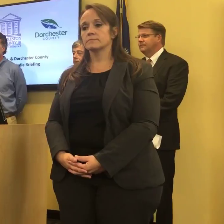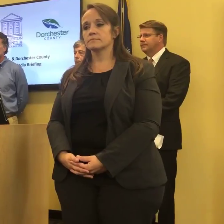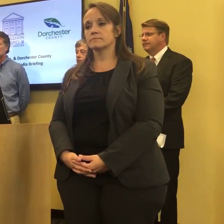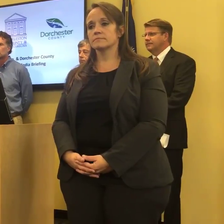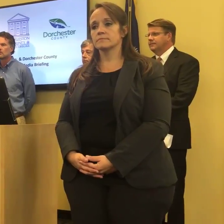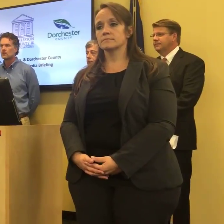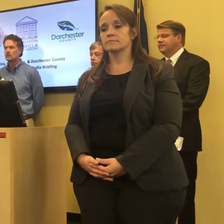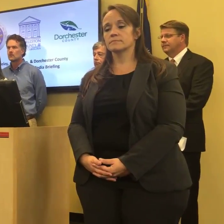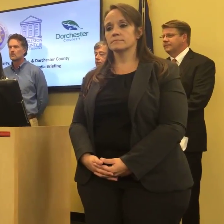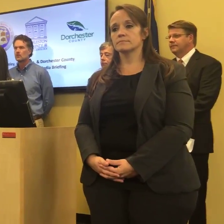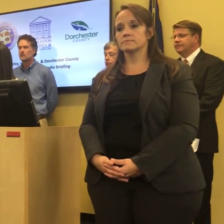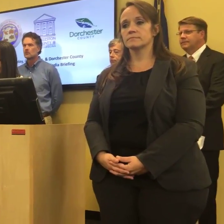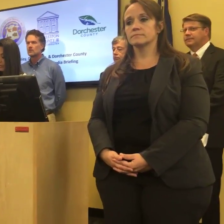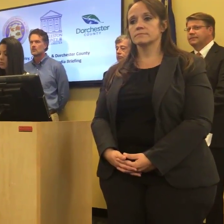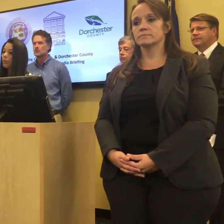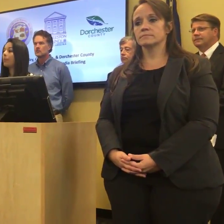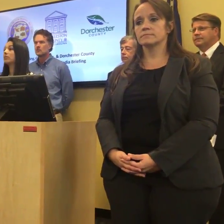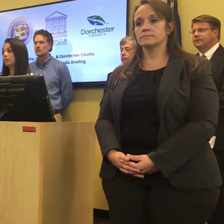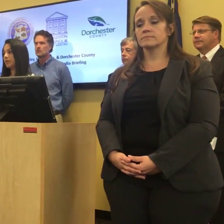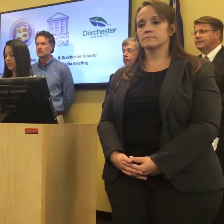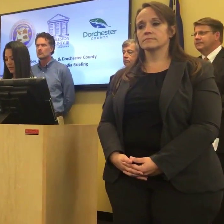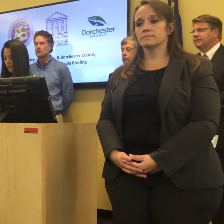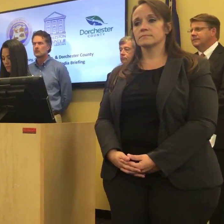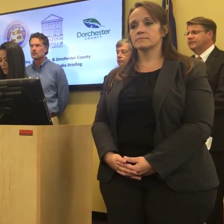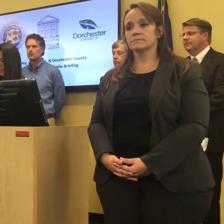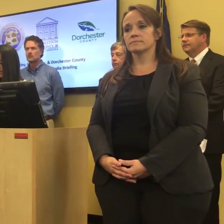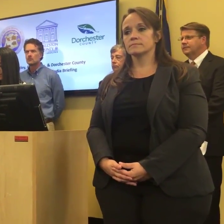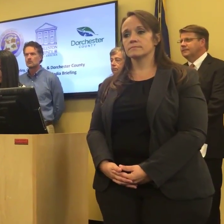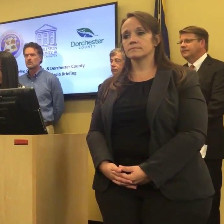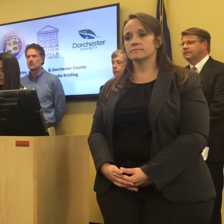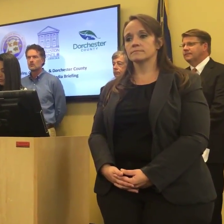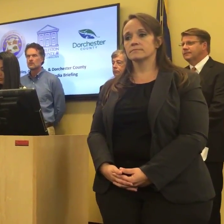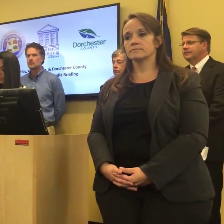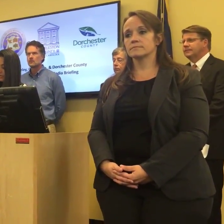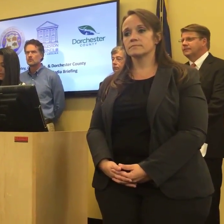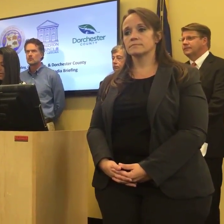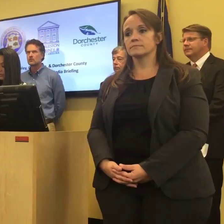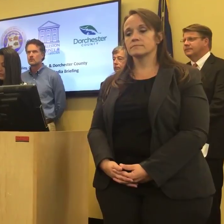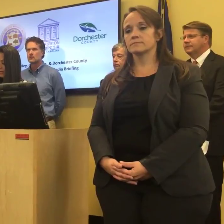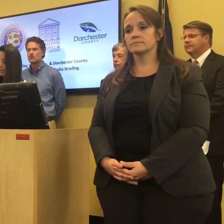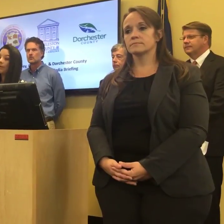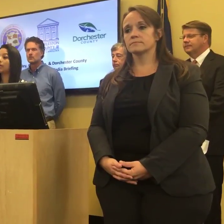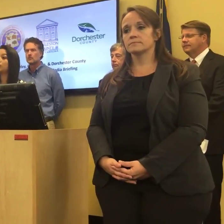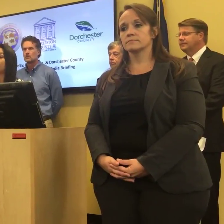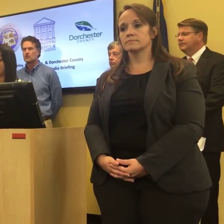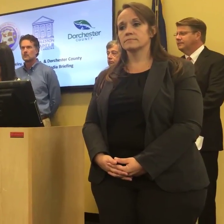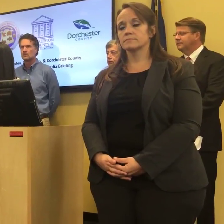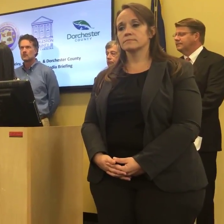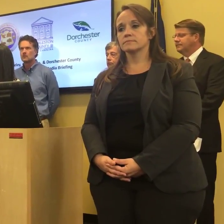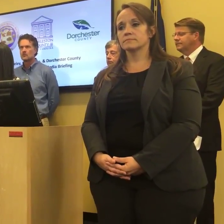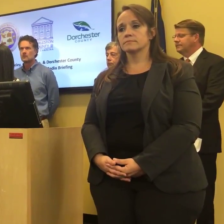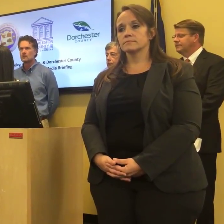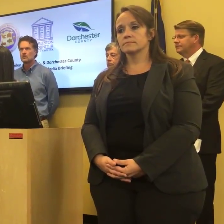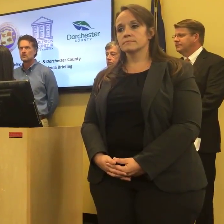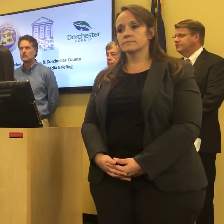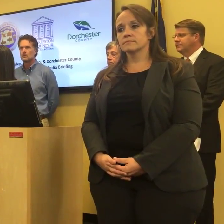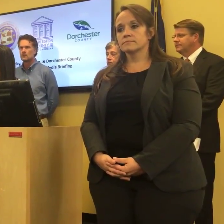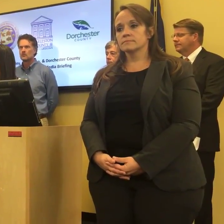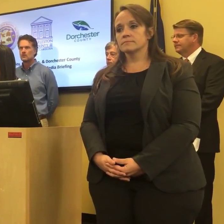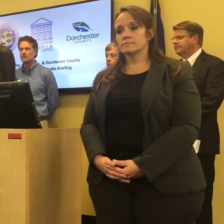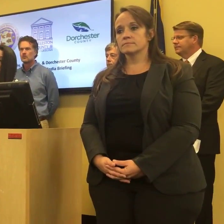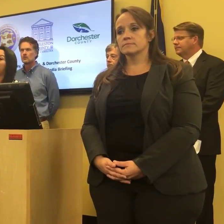3765 Leeds Avenue y está abierto tanto para personas como para sus mascotas. Esperamos que los refugios estén abiertos hasta el viernes por la mañana, pero